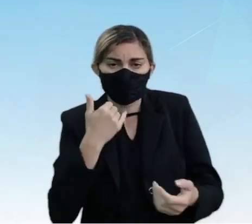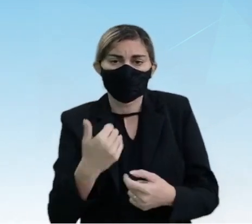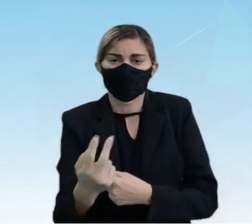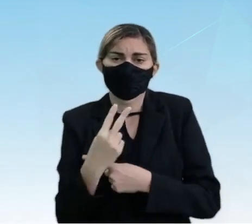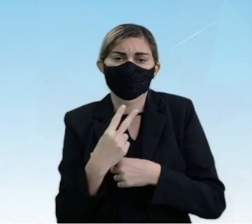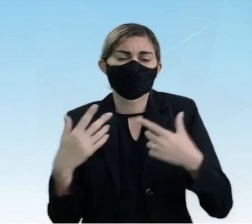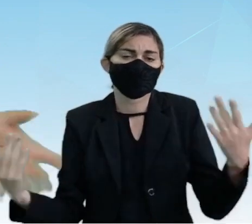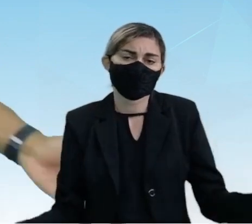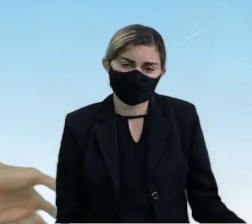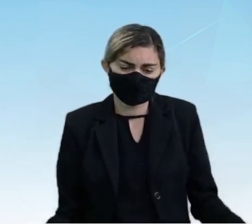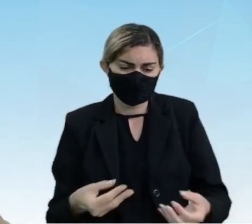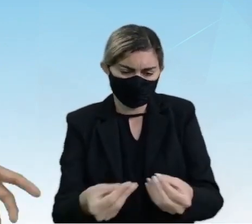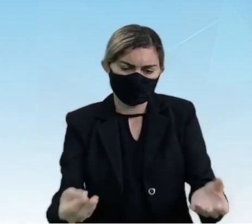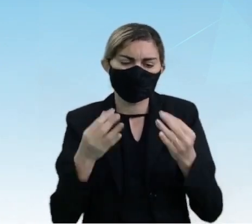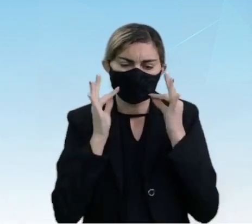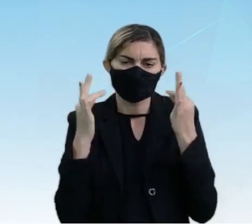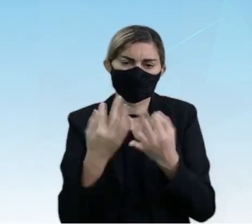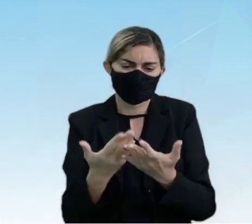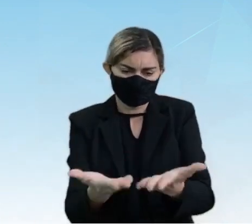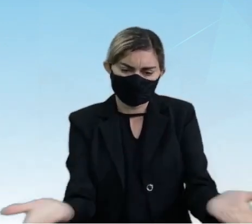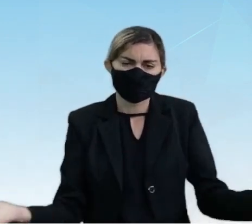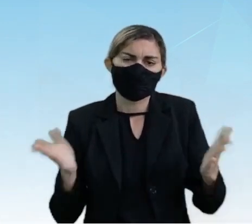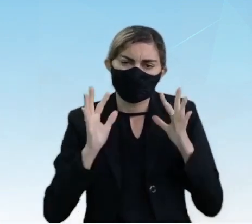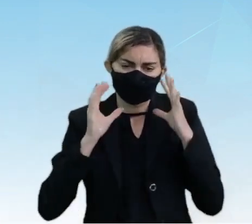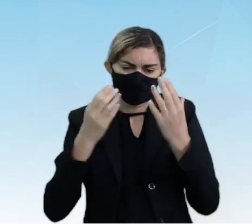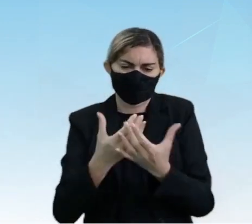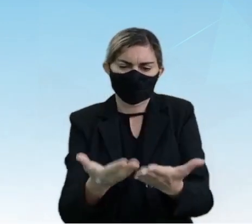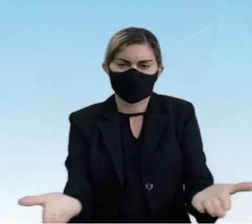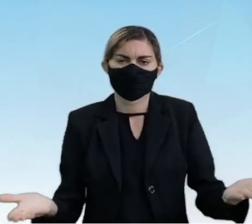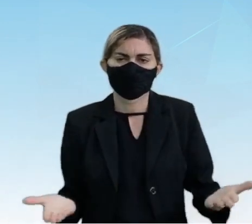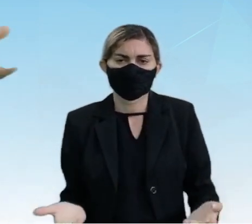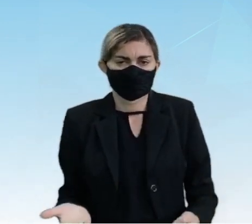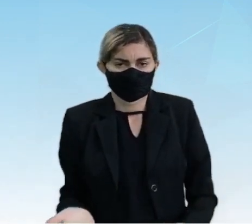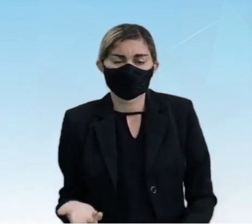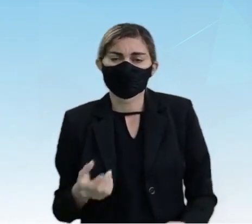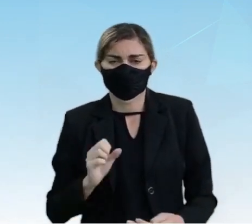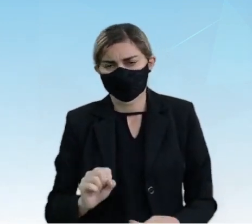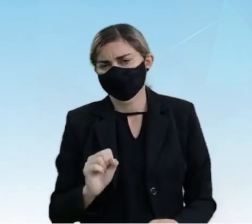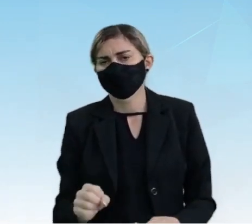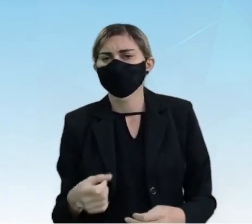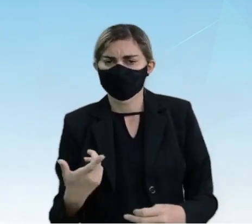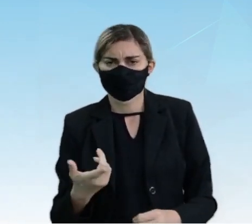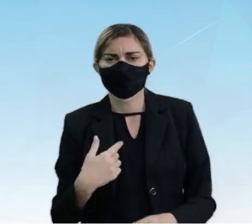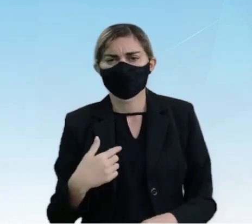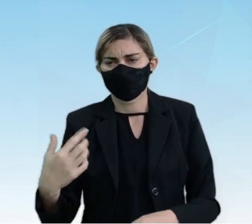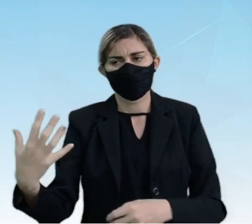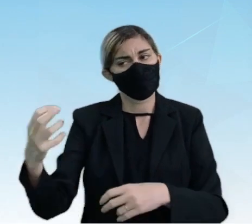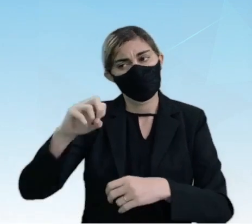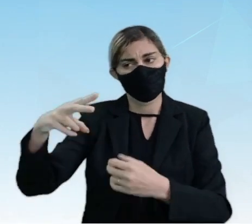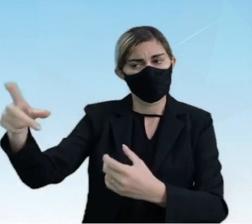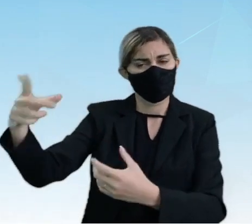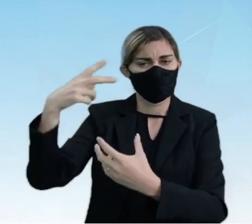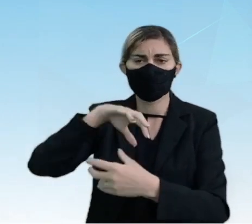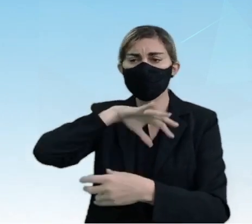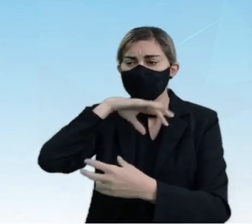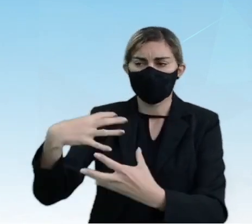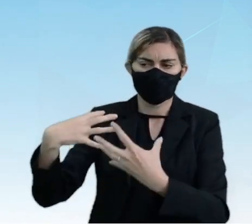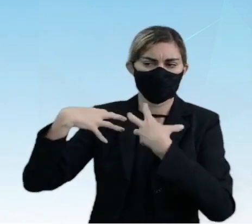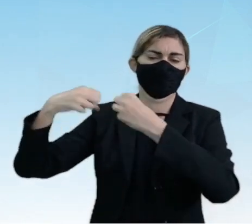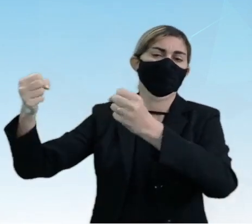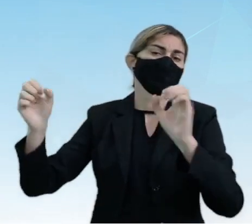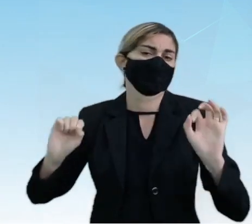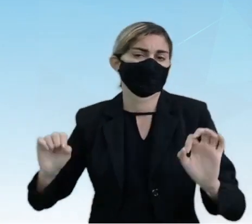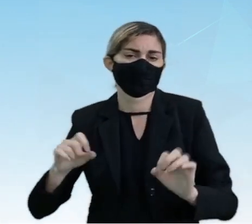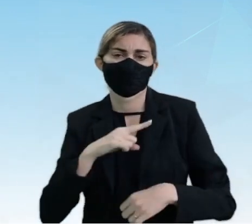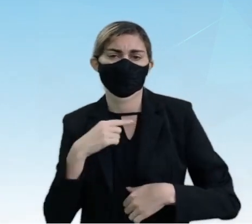garantir para ele, para a sua comunidade ali, o seu povo, né? Ou poderia inclusive virar alimento, né, de algum tipo de predador que